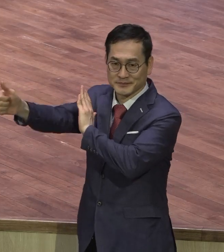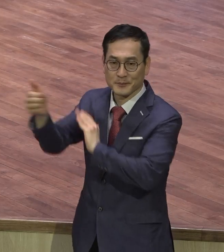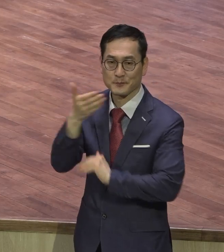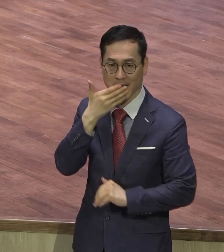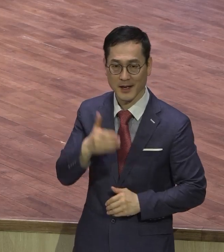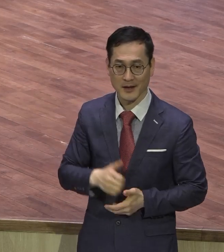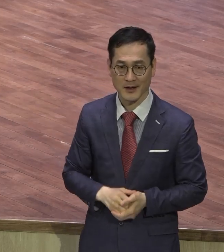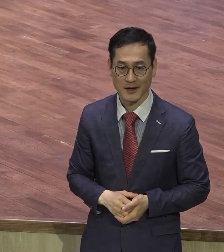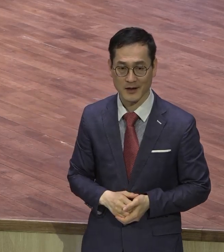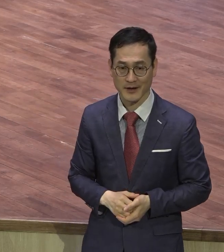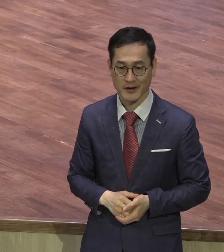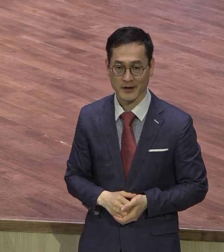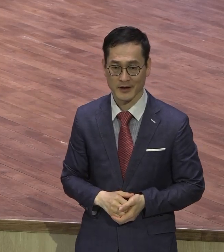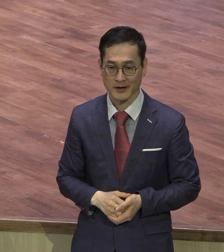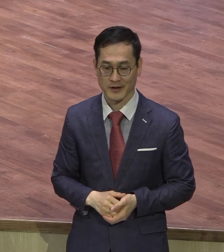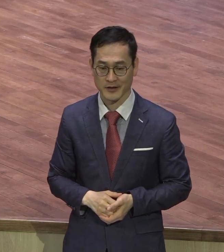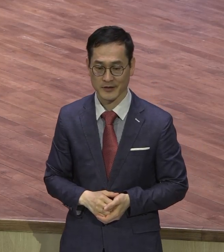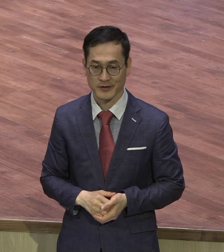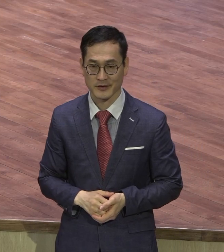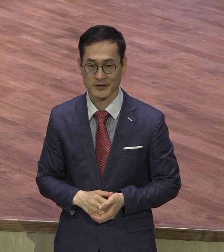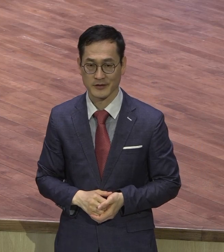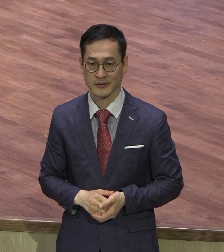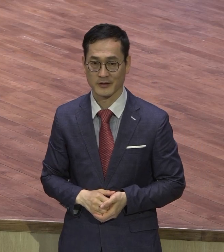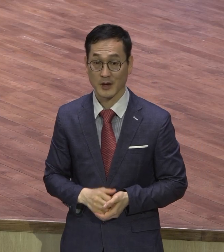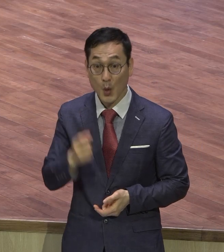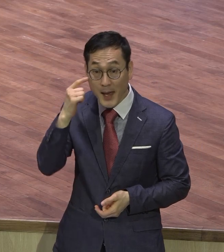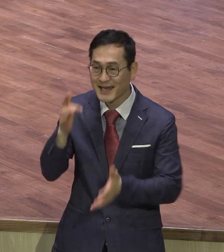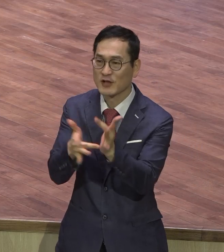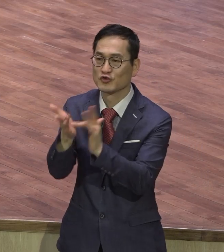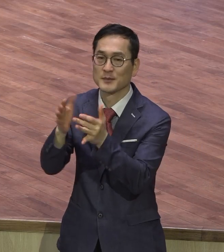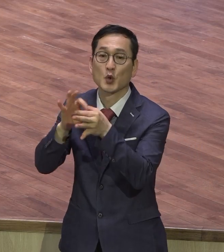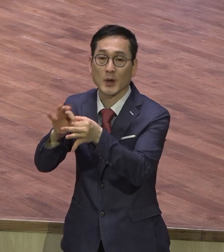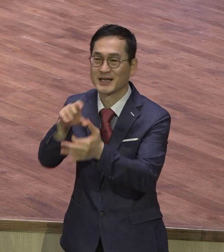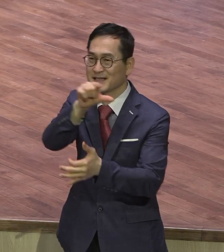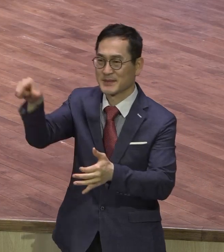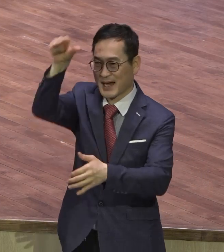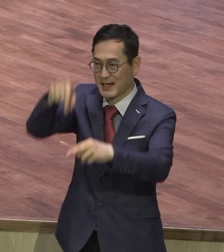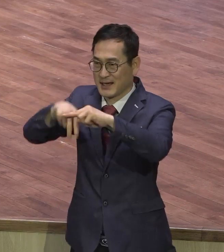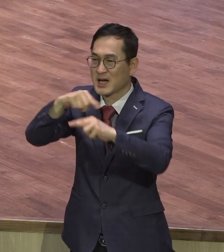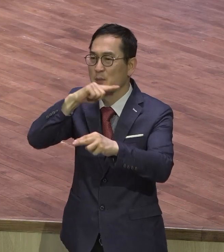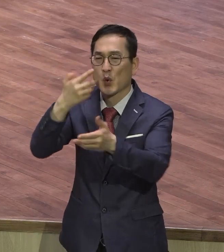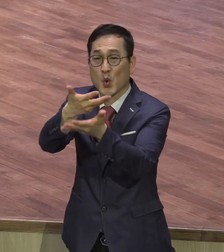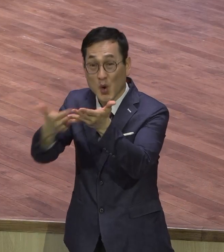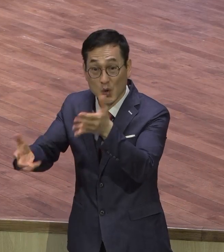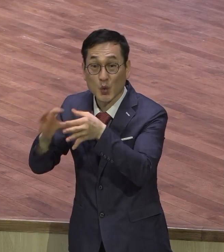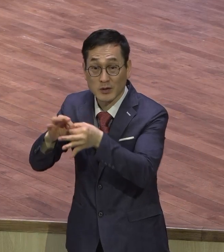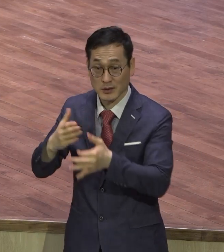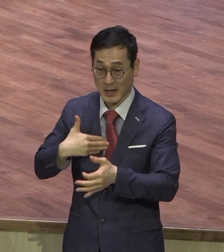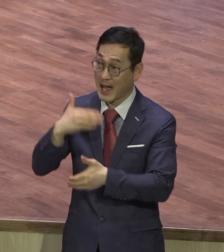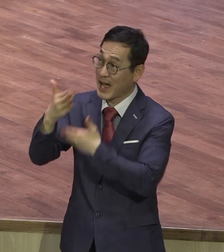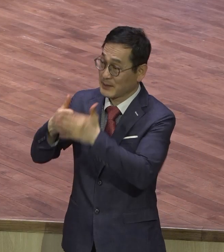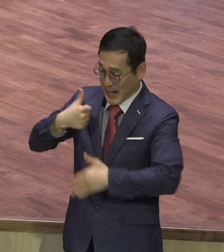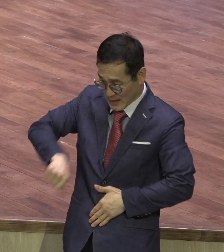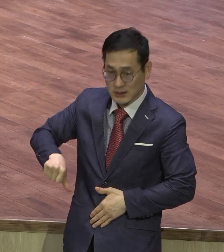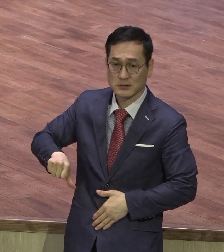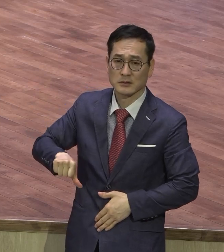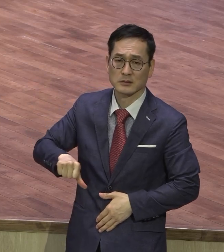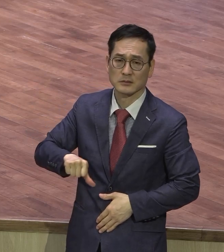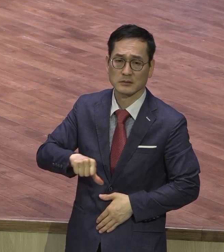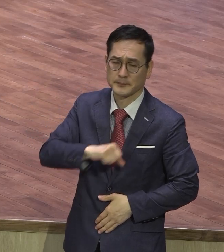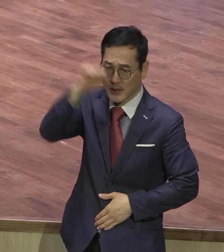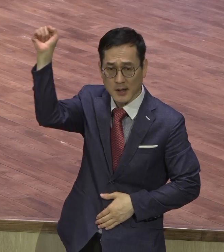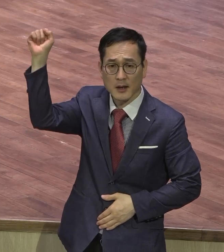당당하게. 그건 자격이 생겼어요. 예수 그리스도의 십자가 보혈과 대속으로 인해서